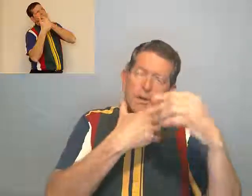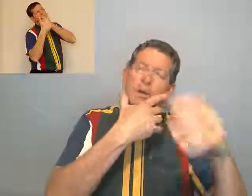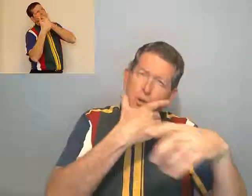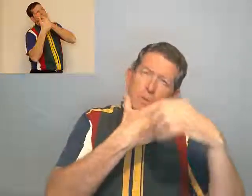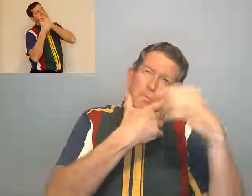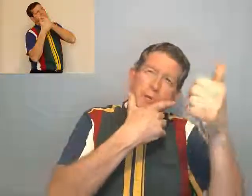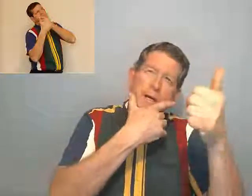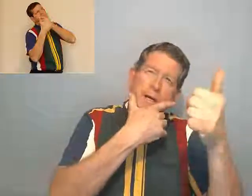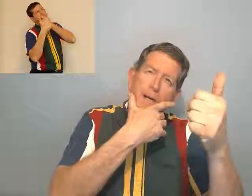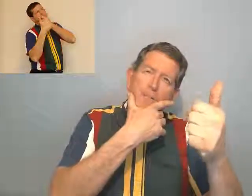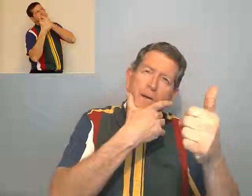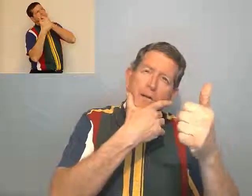je pourrais,